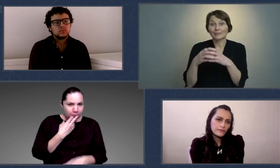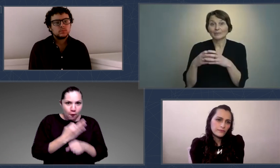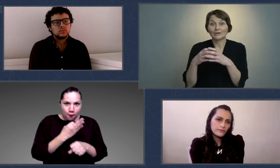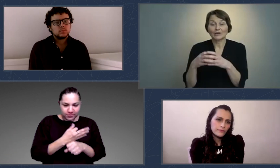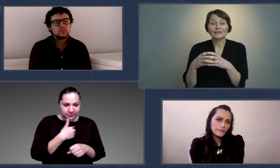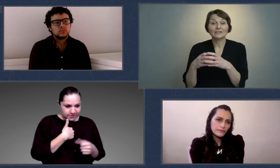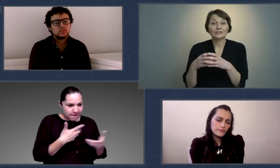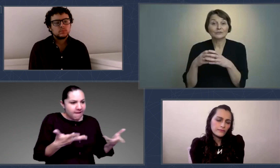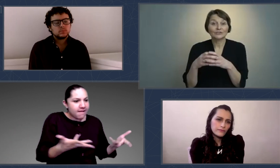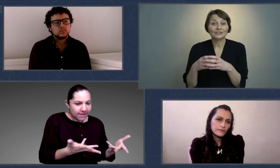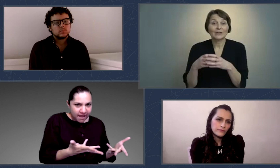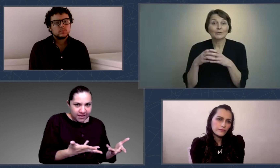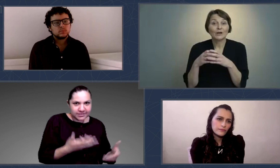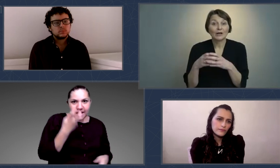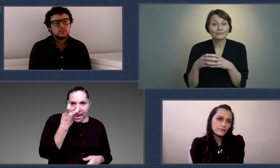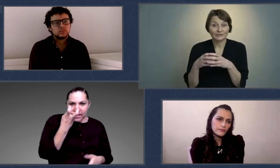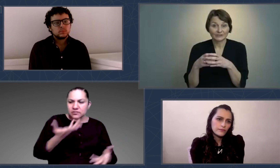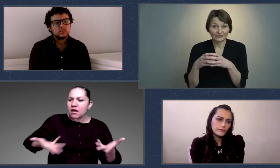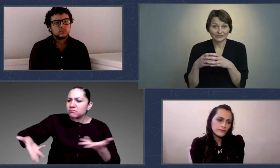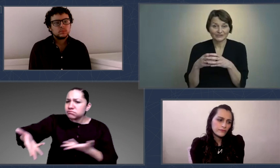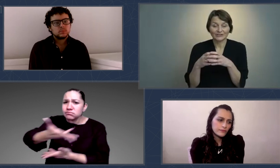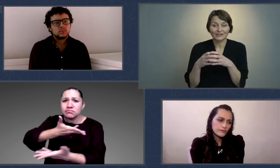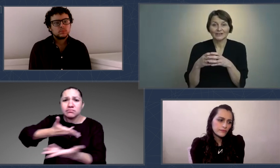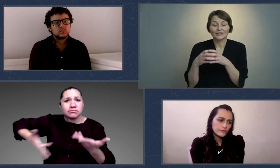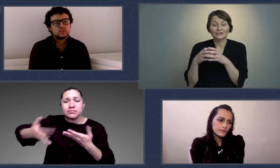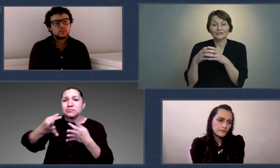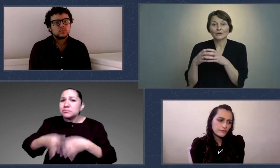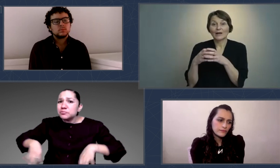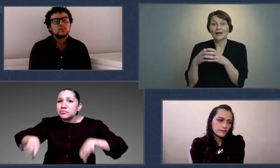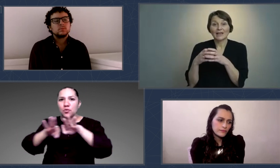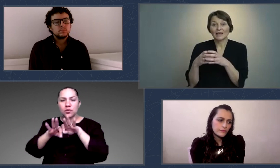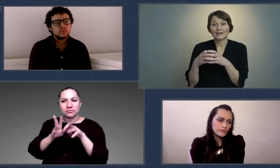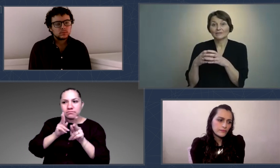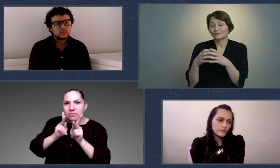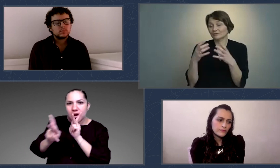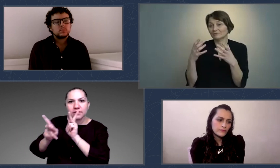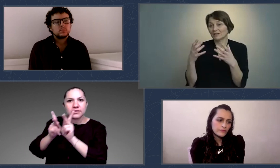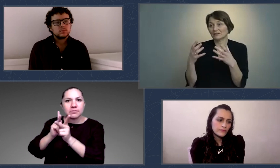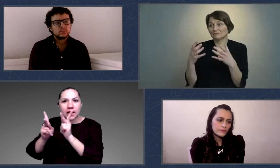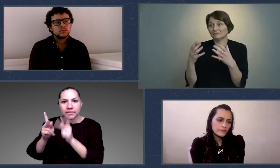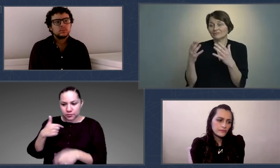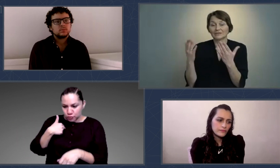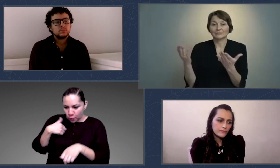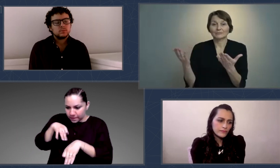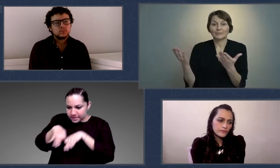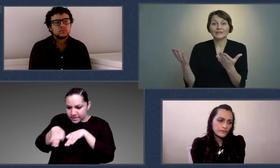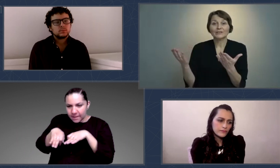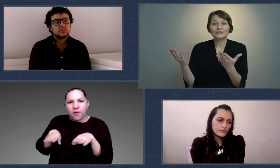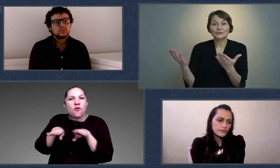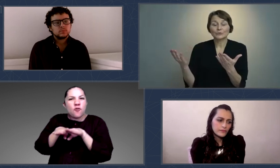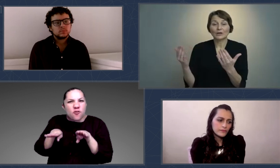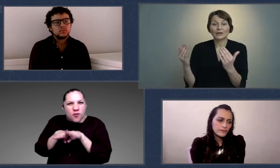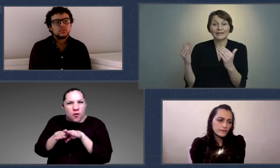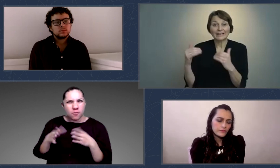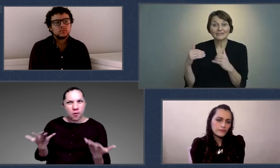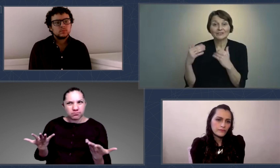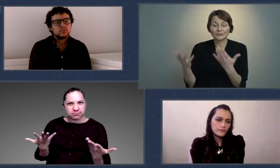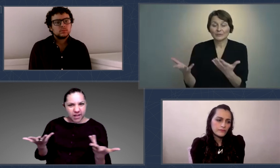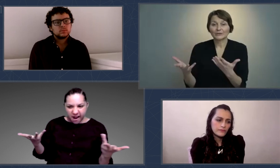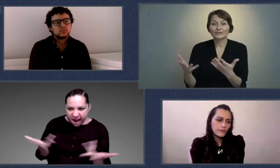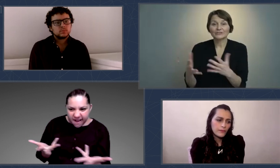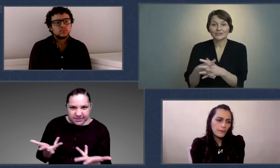hace como practicante de esta profesión. Otra cosa que hacemos en la mentoría es